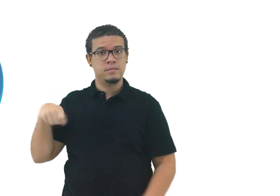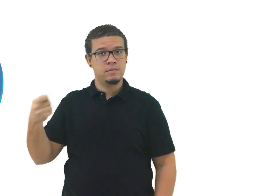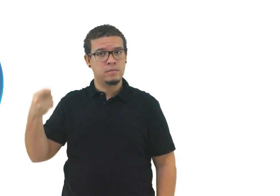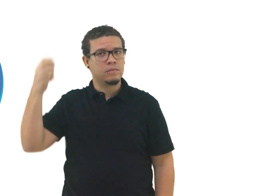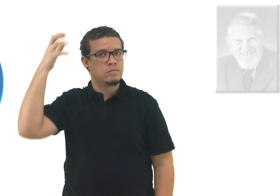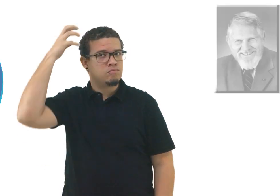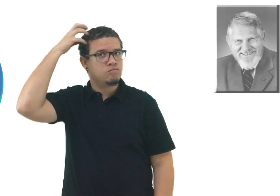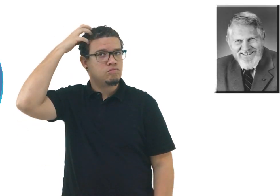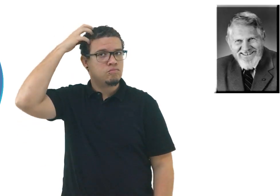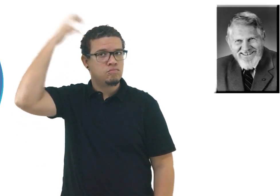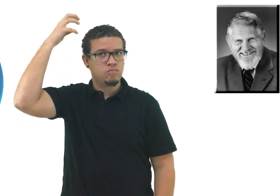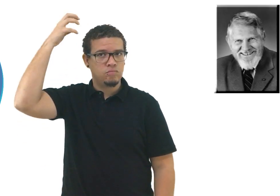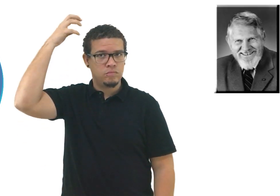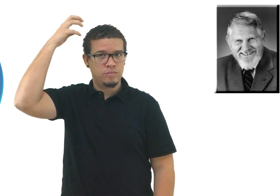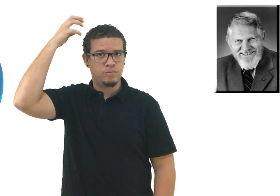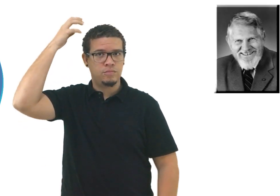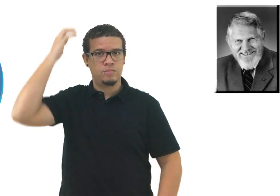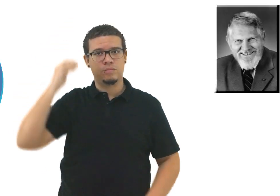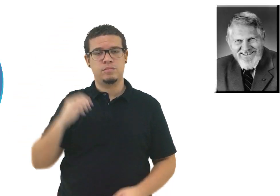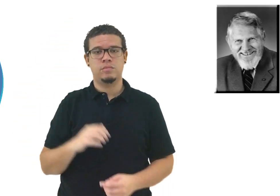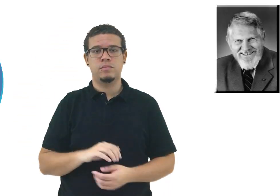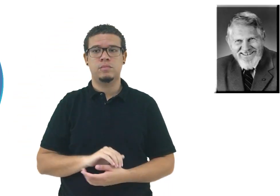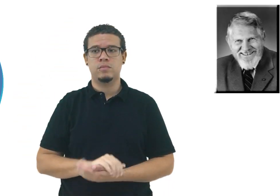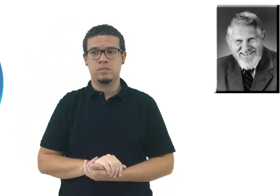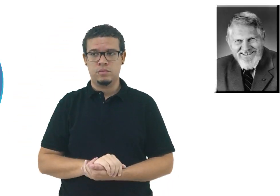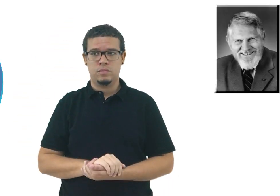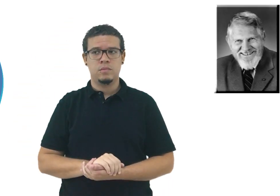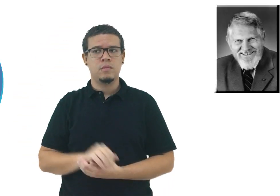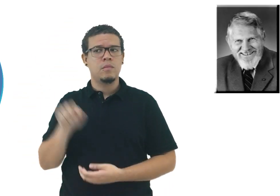William Stocker, esse é o sinal.